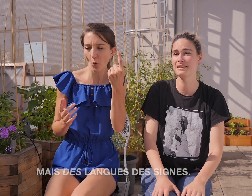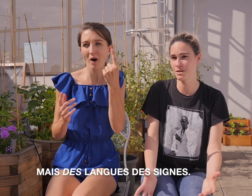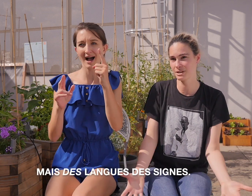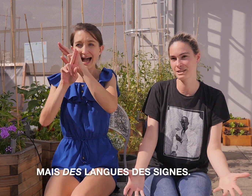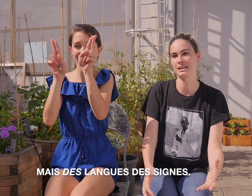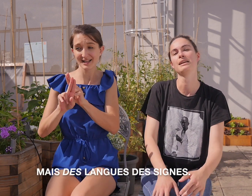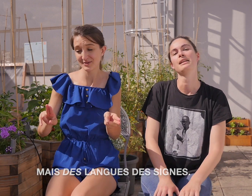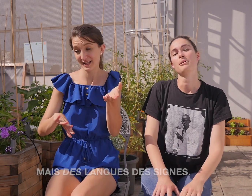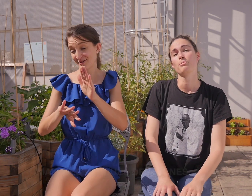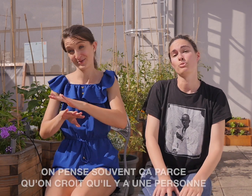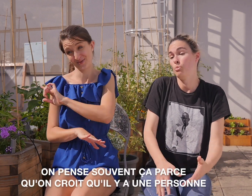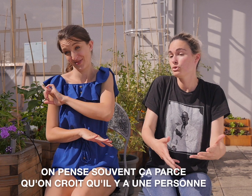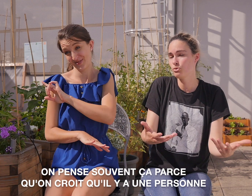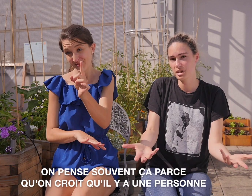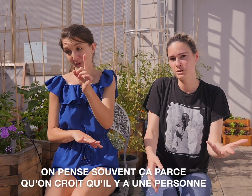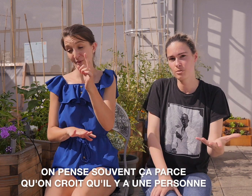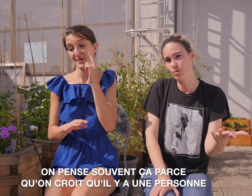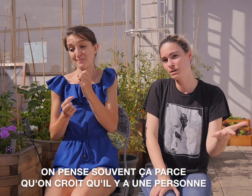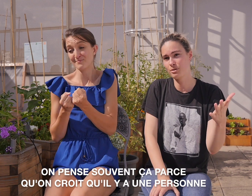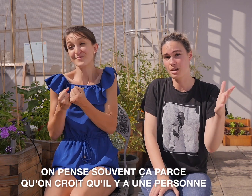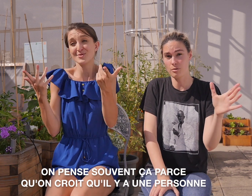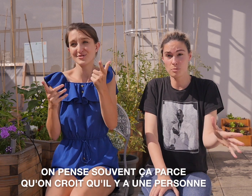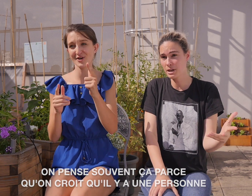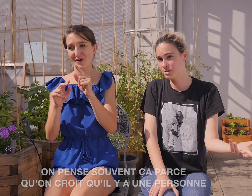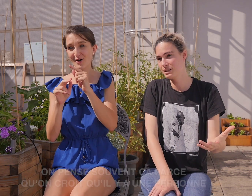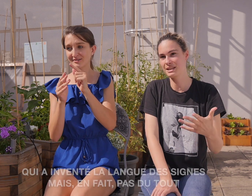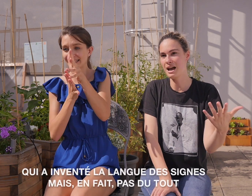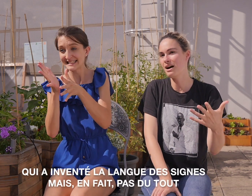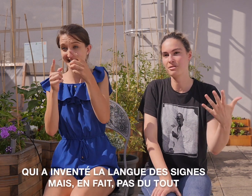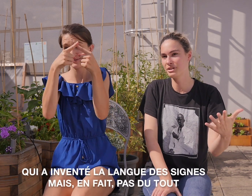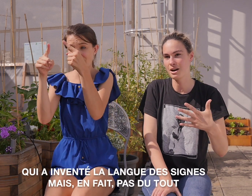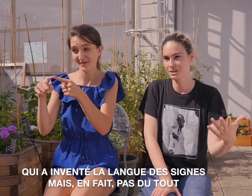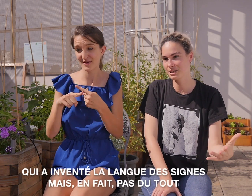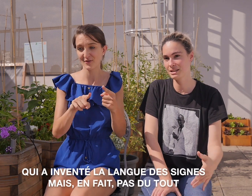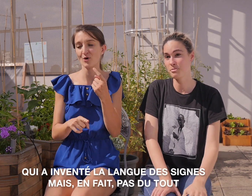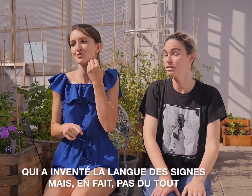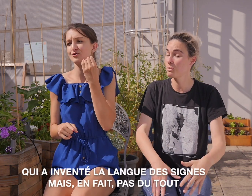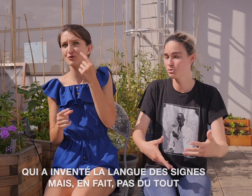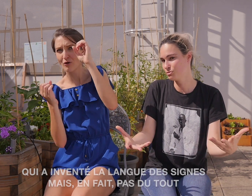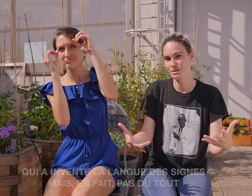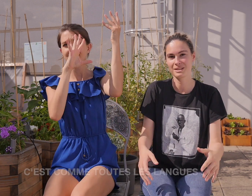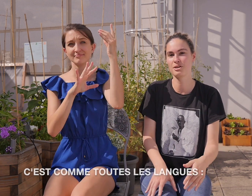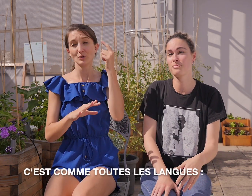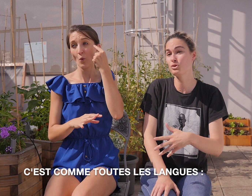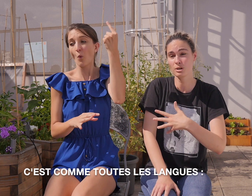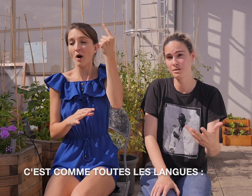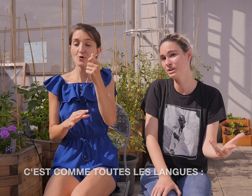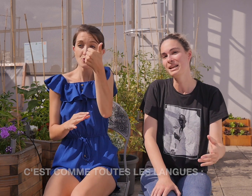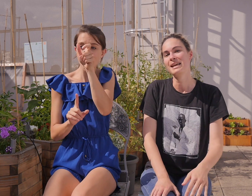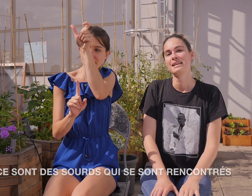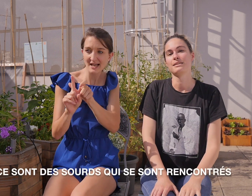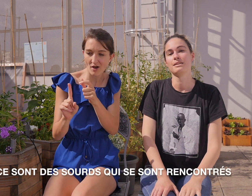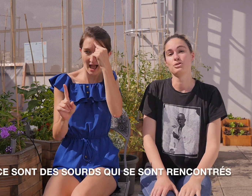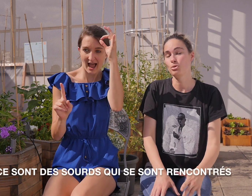internationale, mais des langues des signes. On pense souvent ça parce qu'on croit qu'il y a une personne qui a inventé la langue des signes, mais en fait pas du tout. C'est comme toutes les